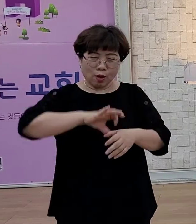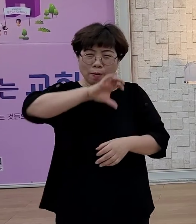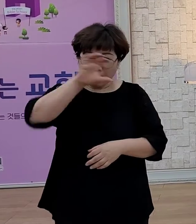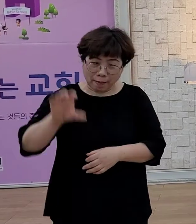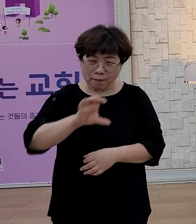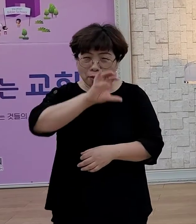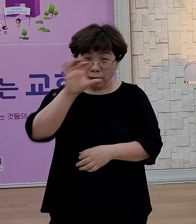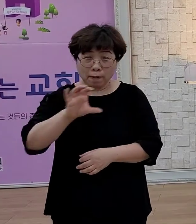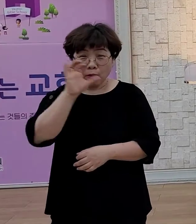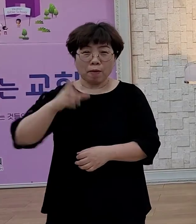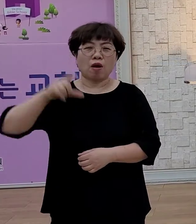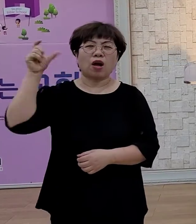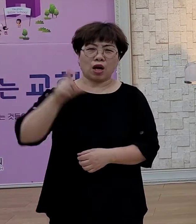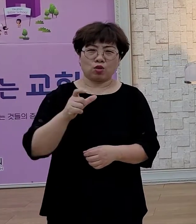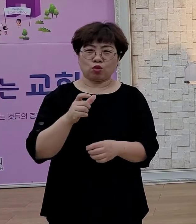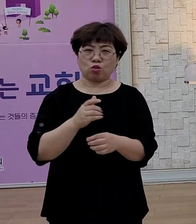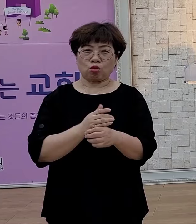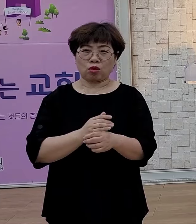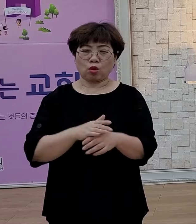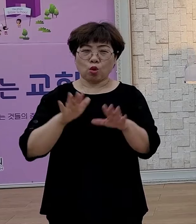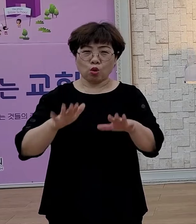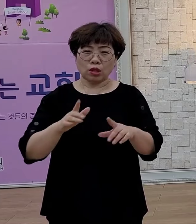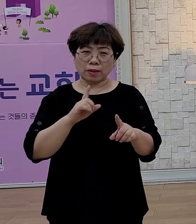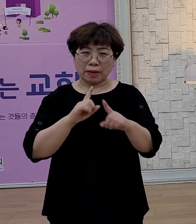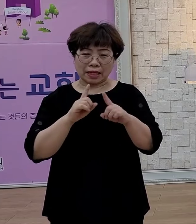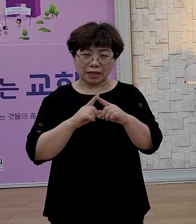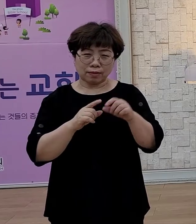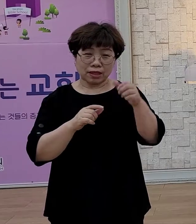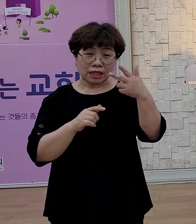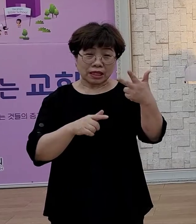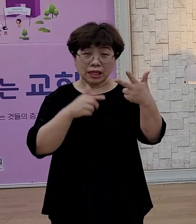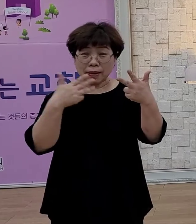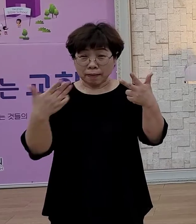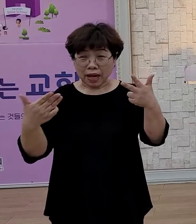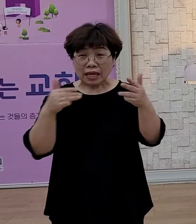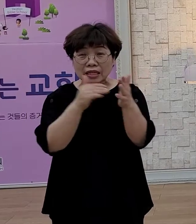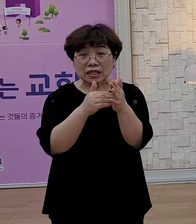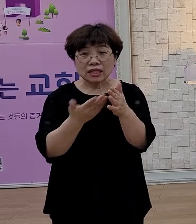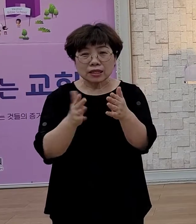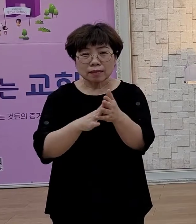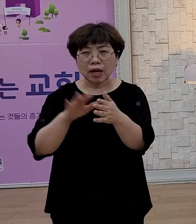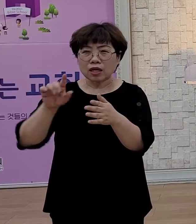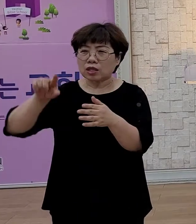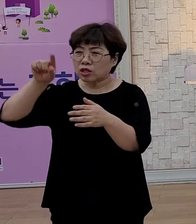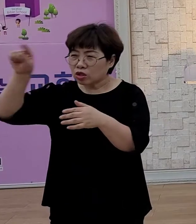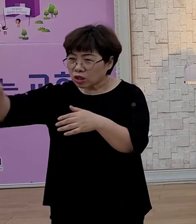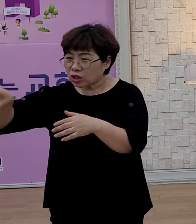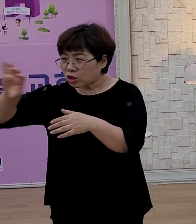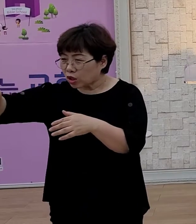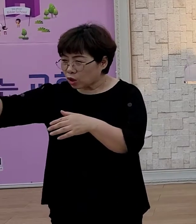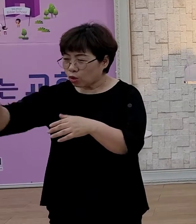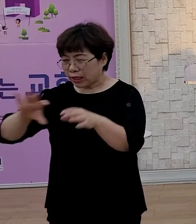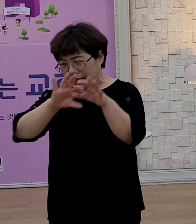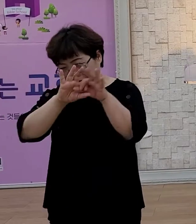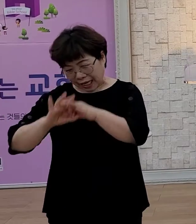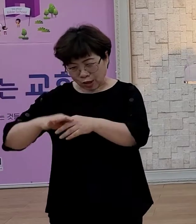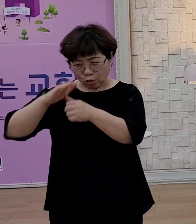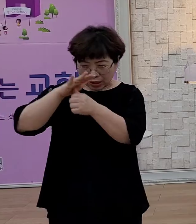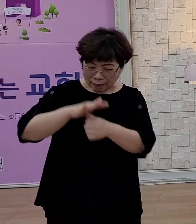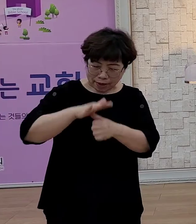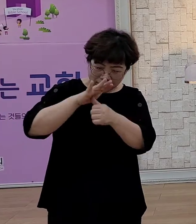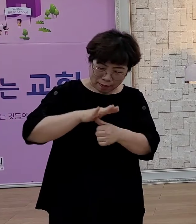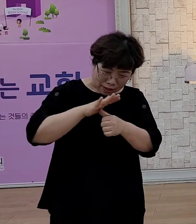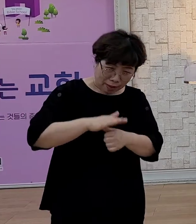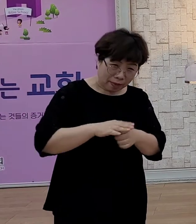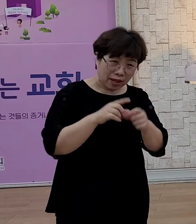인내를 강조하고 있는데 이 참는다 이 헬라 원어를 살펴보니까요. 참는다 이